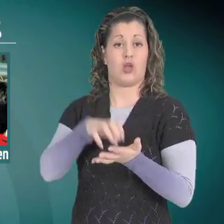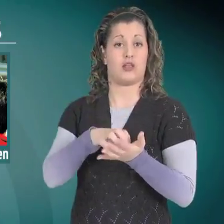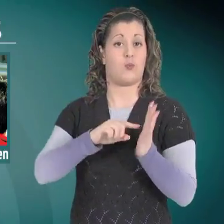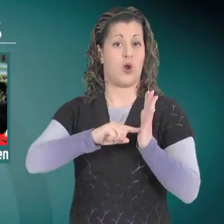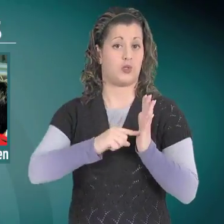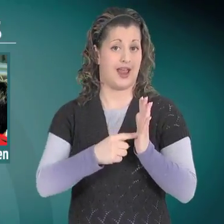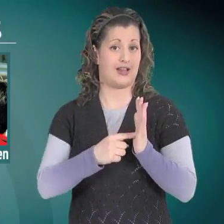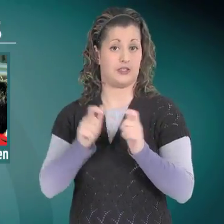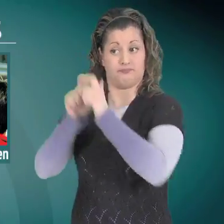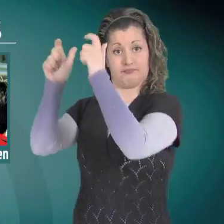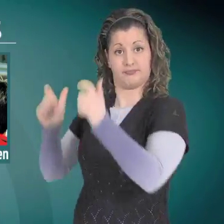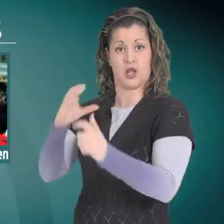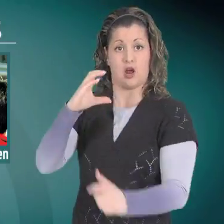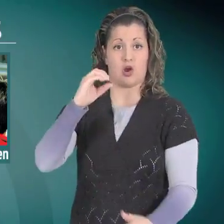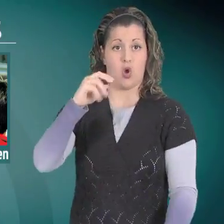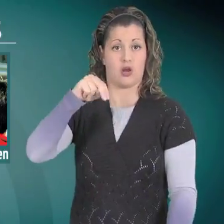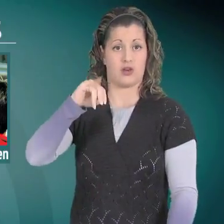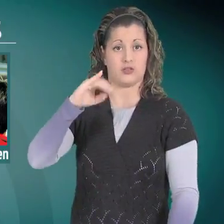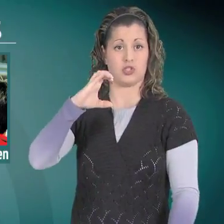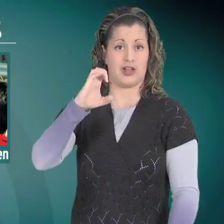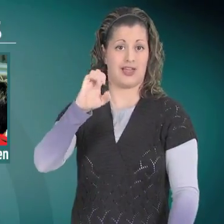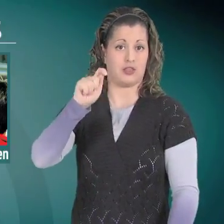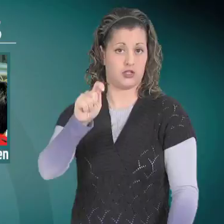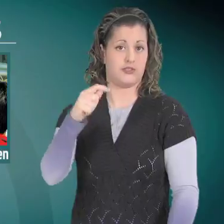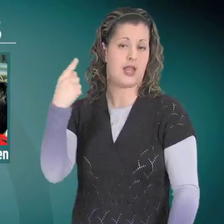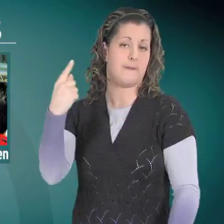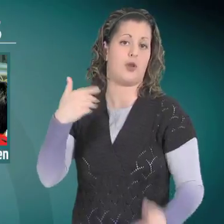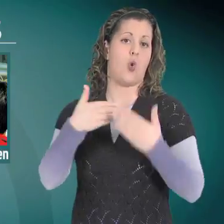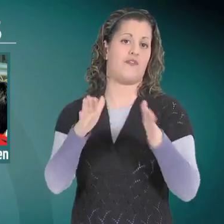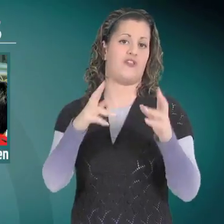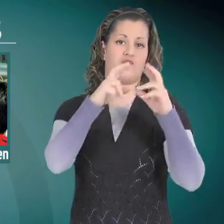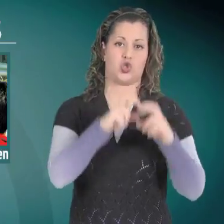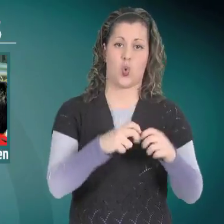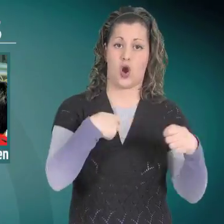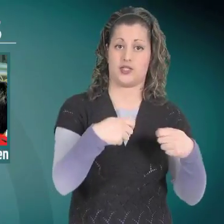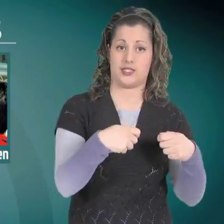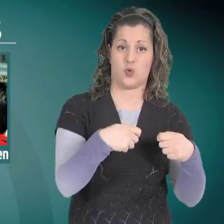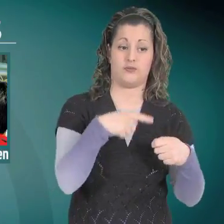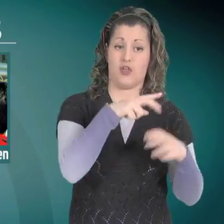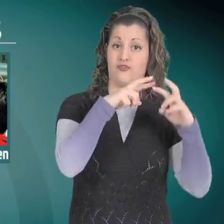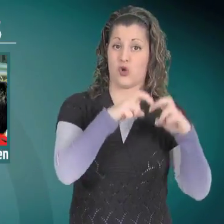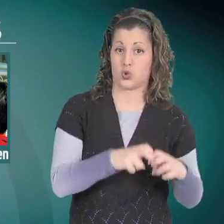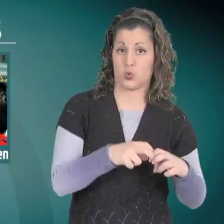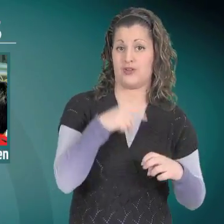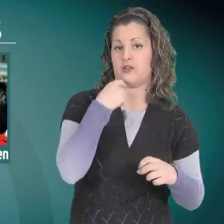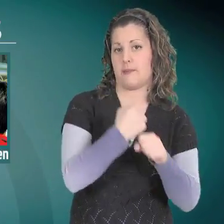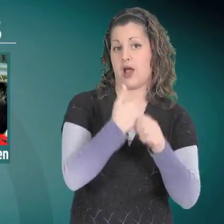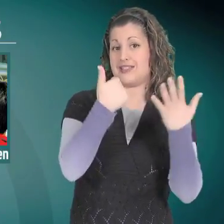untersuchte die öffentliche forschungsorganisation gadget dieses thema dabei haben sie an sechs verschiedenen privatschulen mit